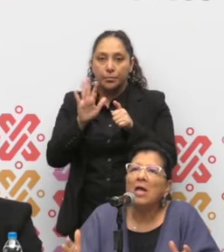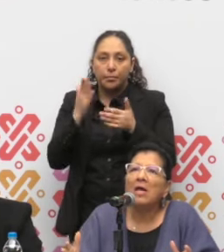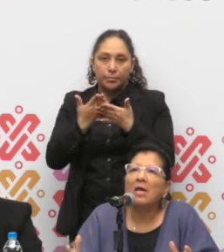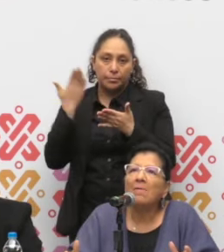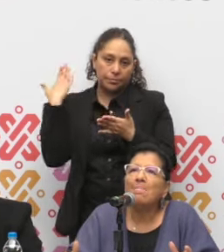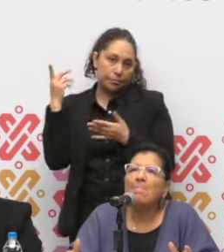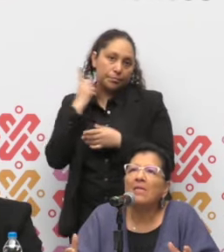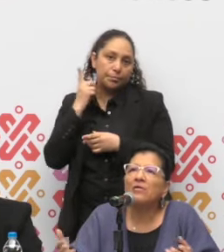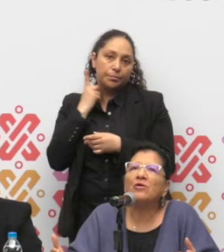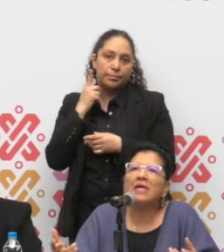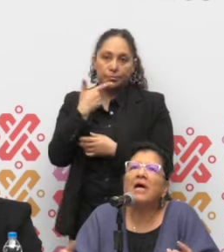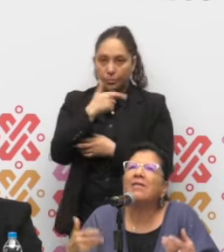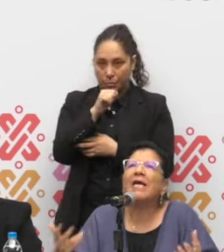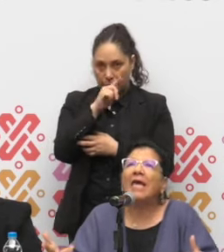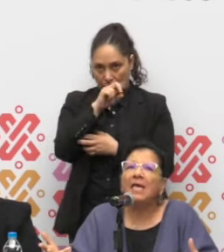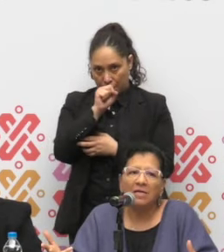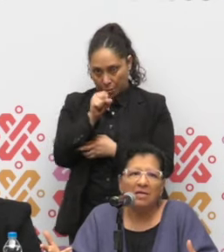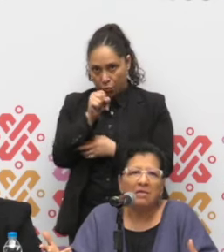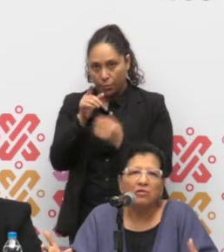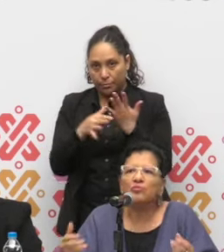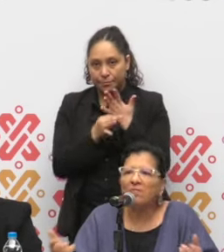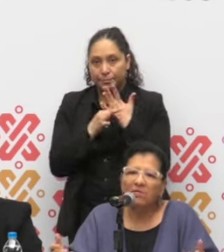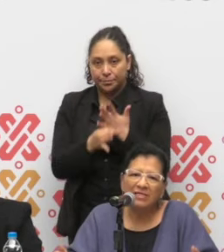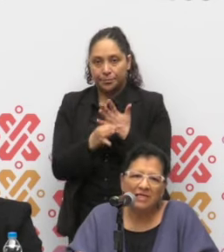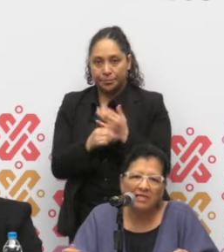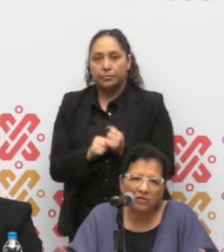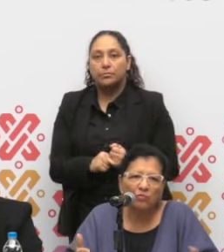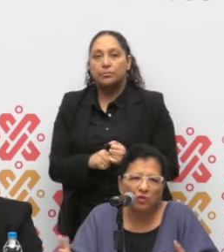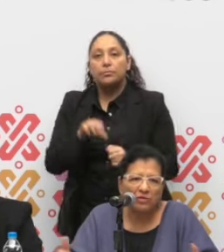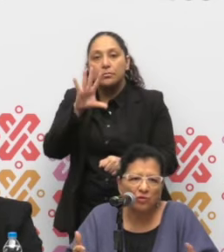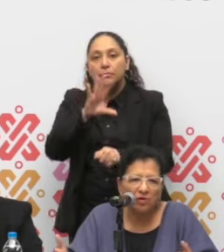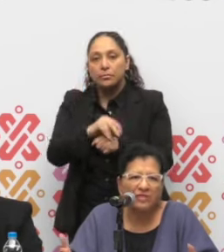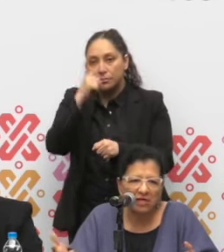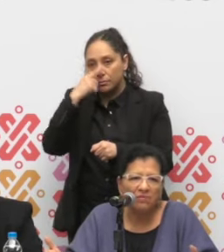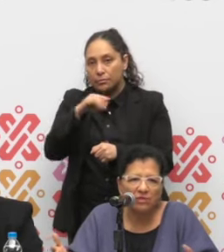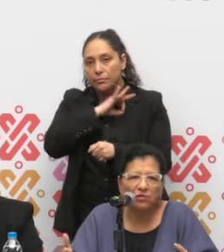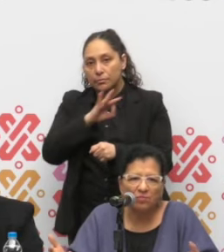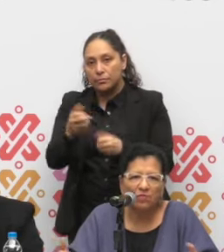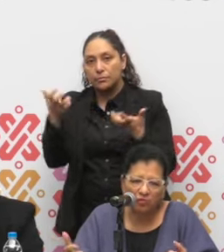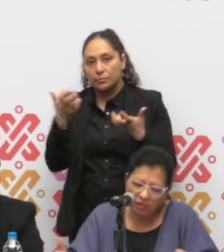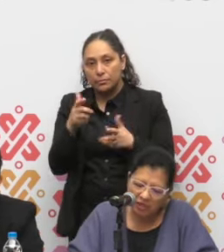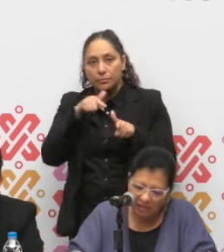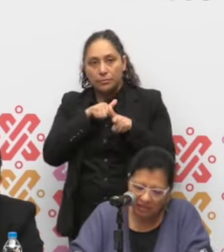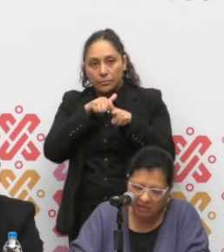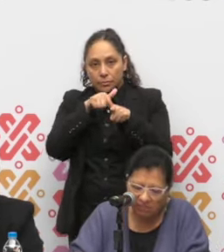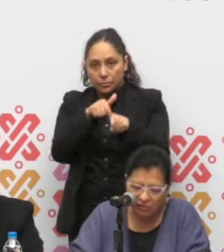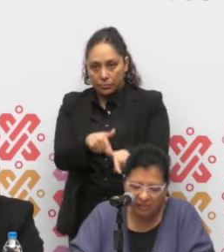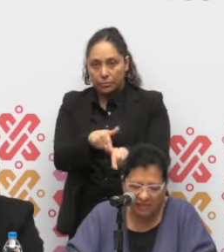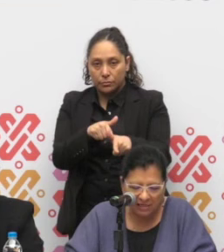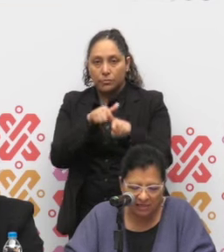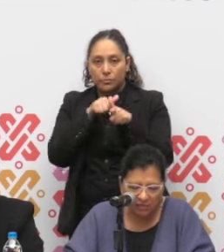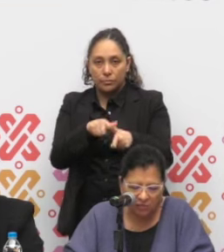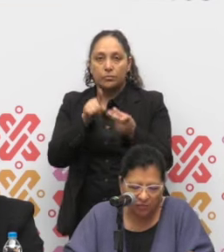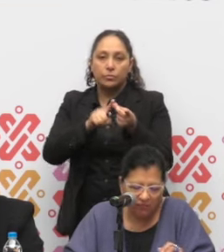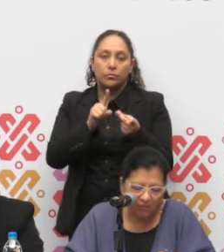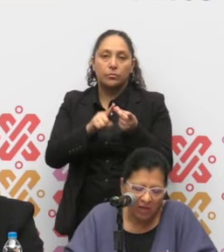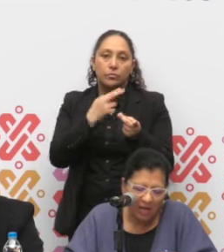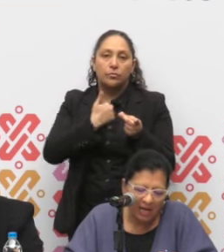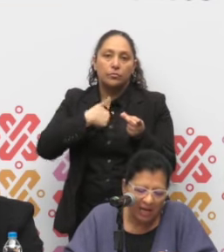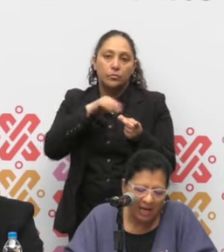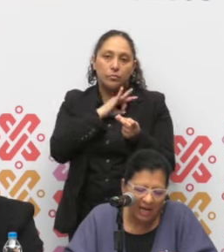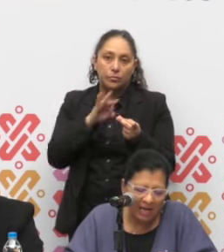Guillermo Hernández Tejada, que nos va a permitir hacer un monitoreo y seguimiento de por dónde y qué tendríamos que estar haciendo.